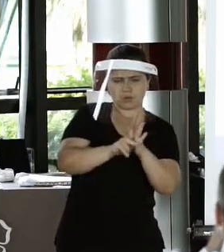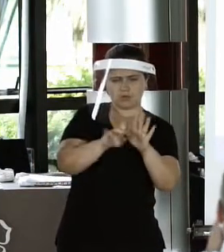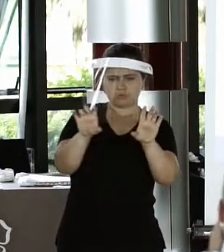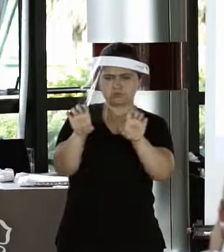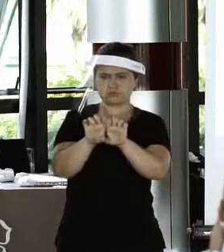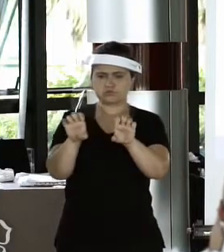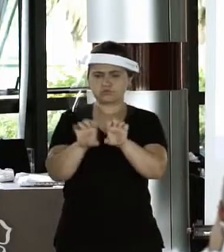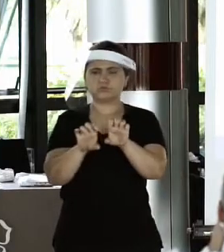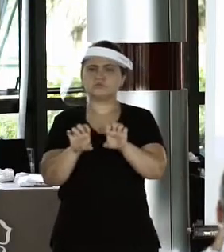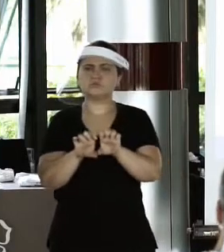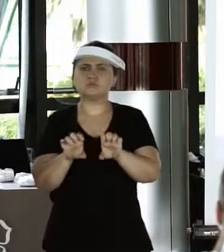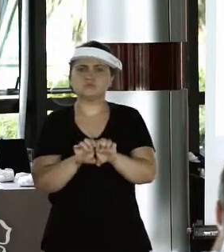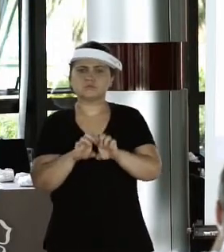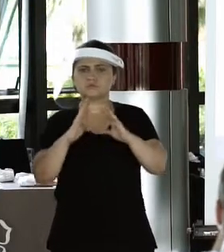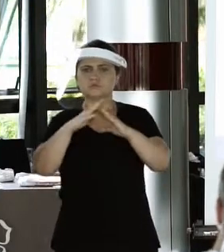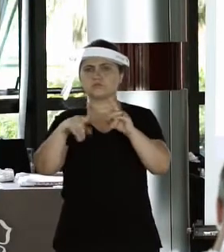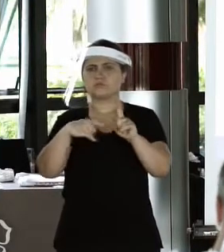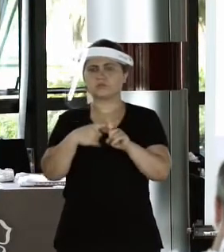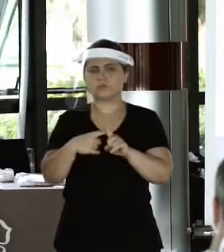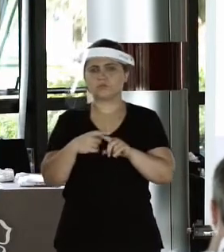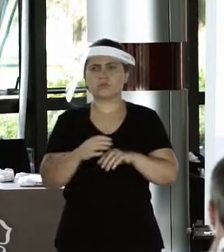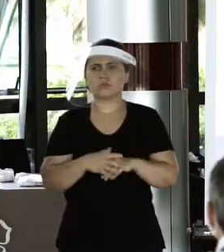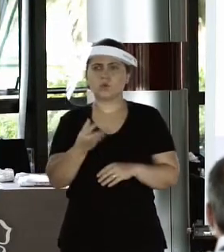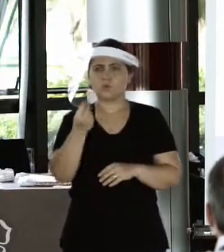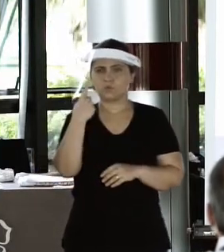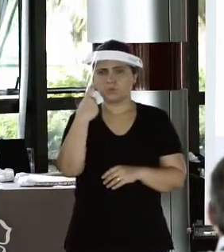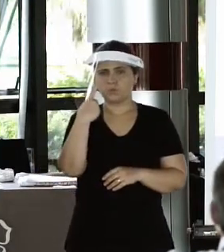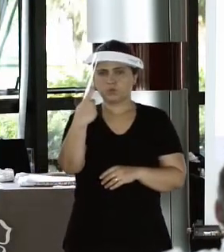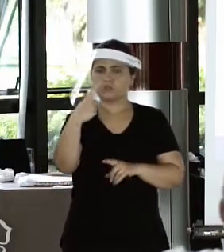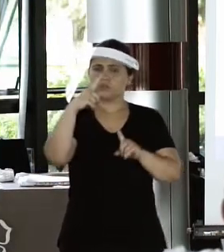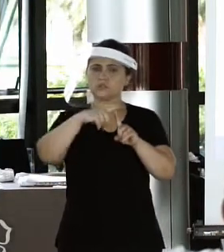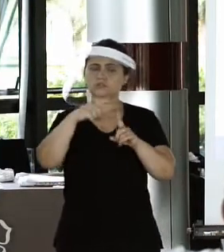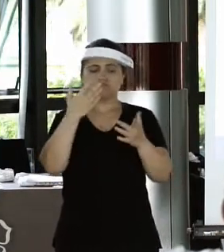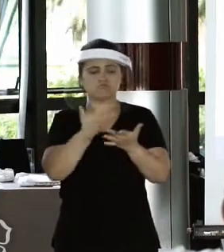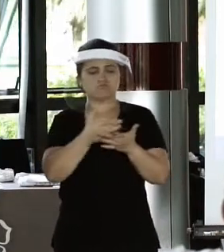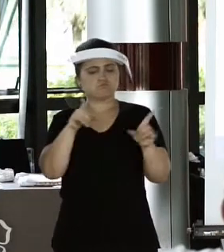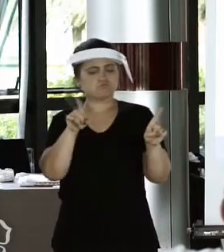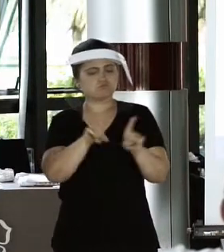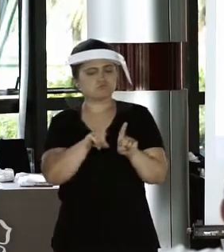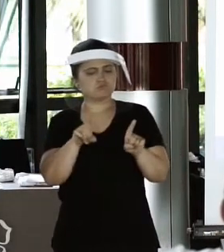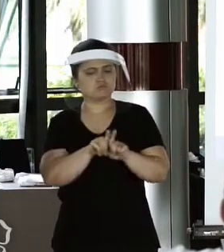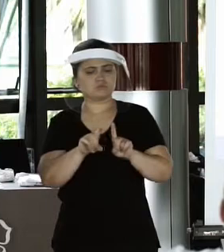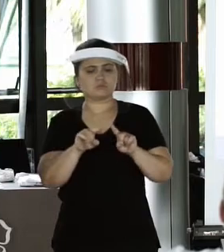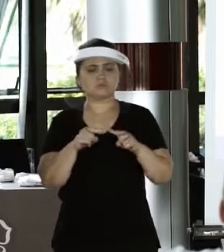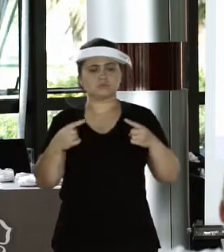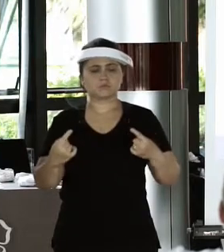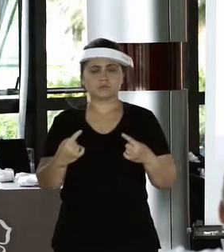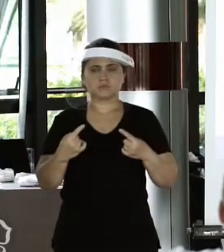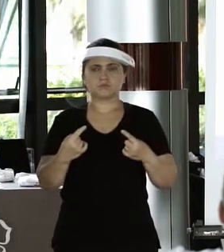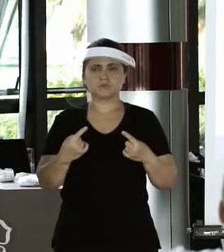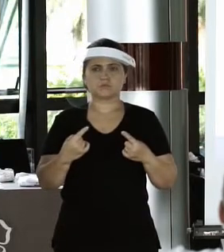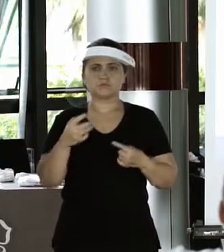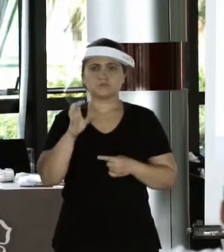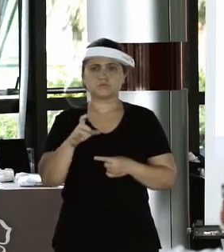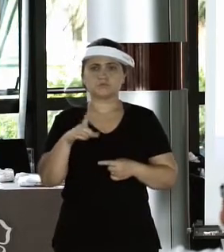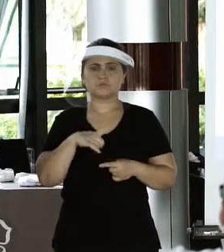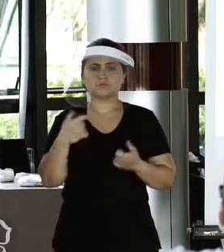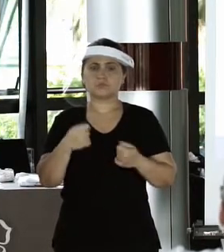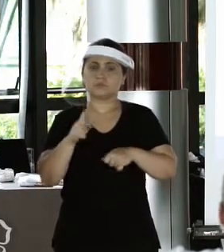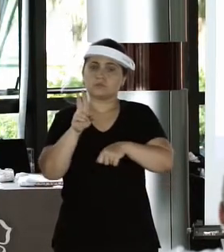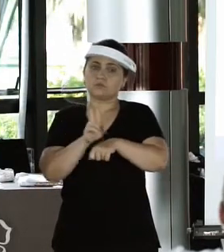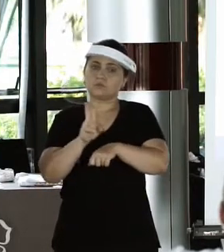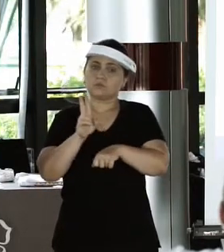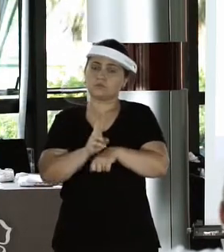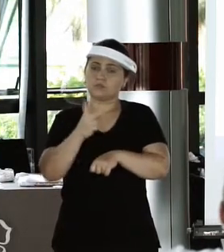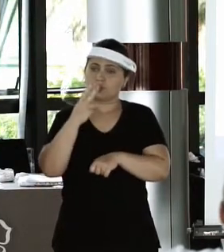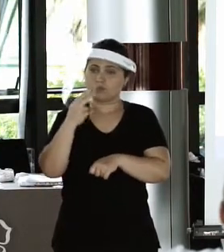estrutura da igreja. Tá? Muito interessante esse tipo de estudo também. Só que temos que tomar os